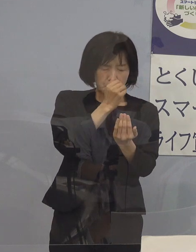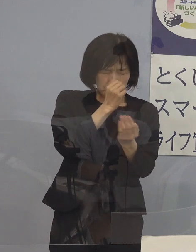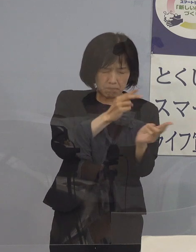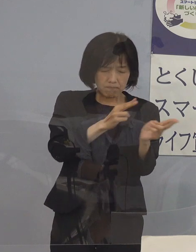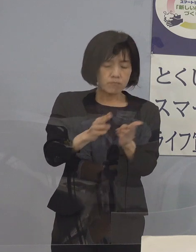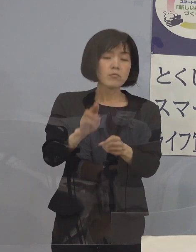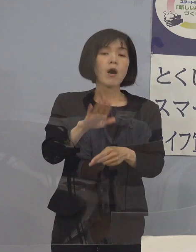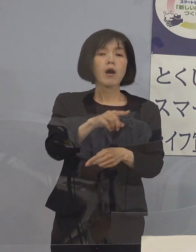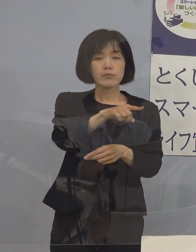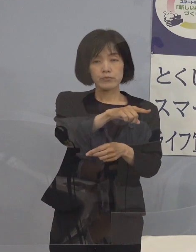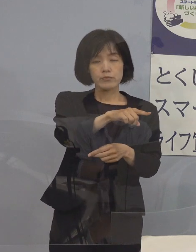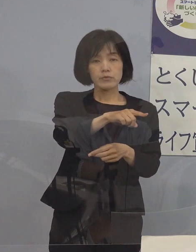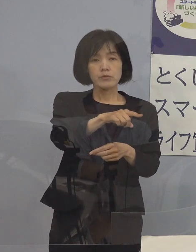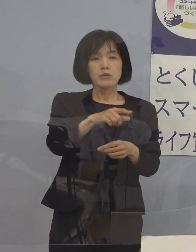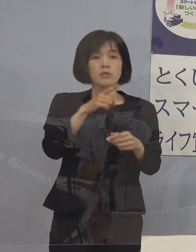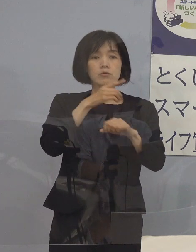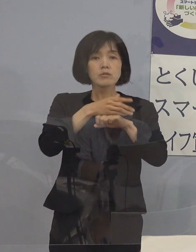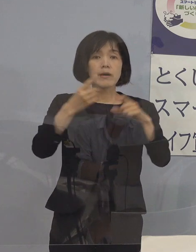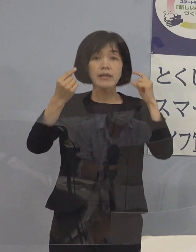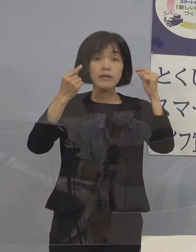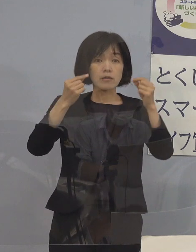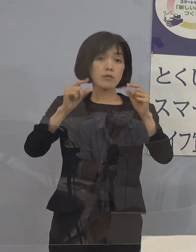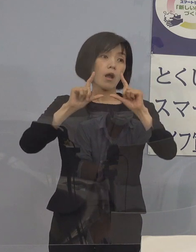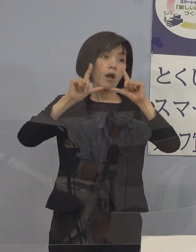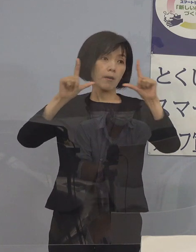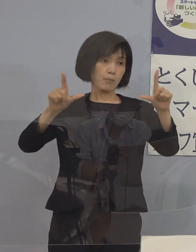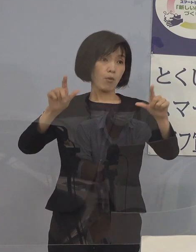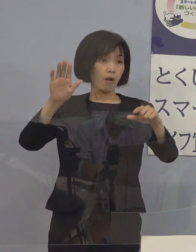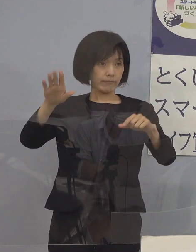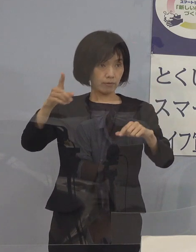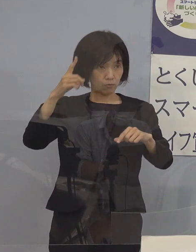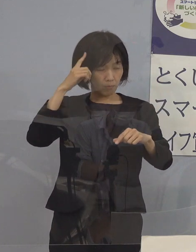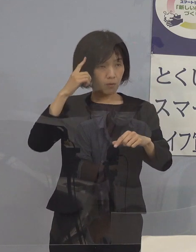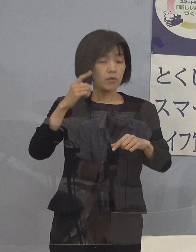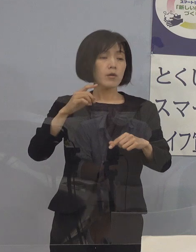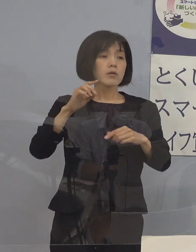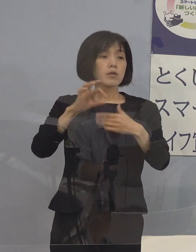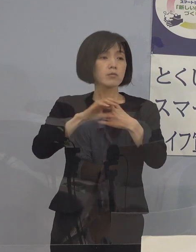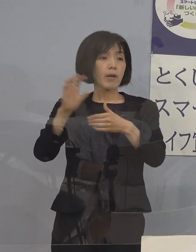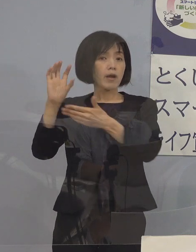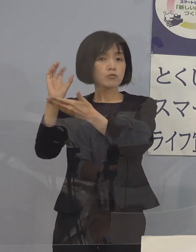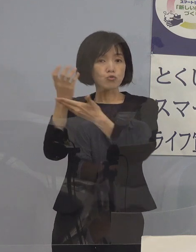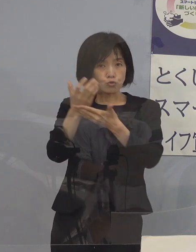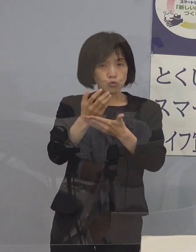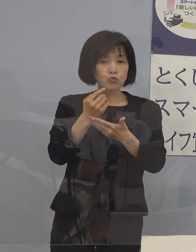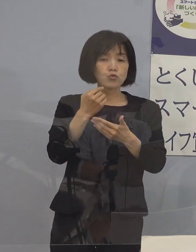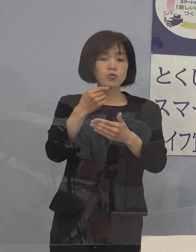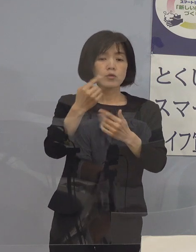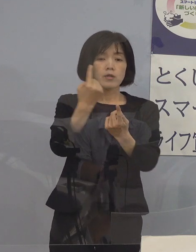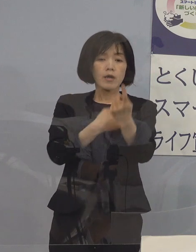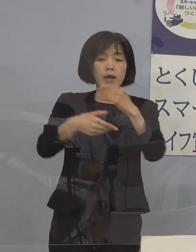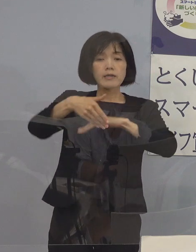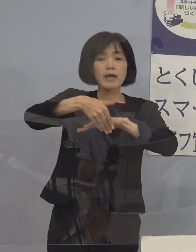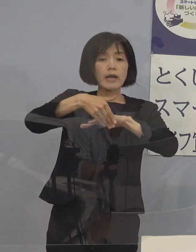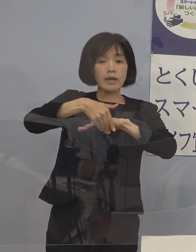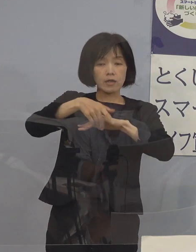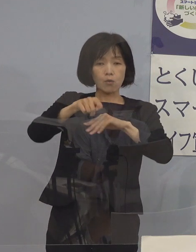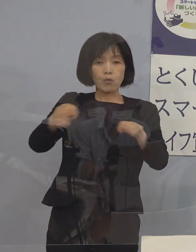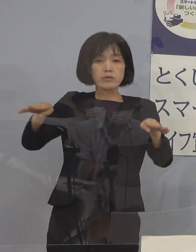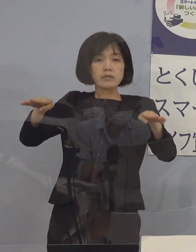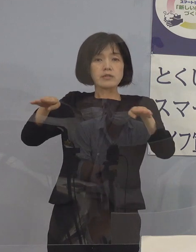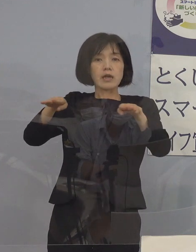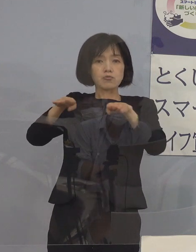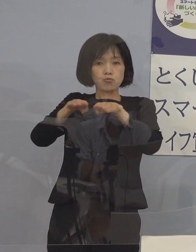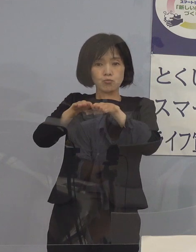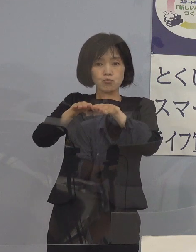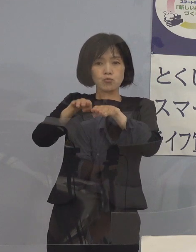。ということで徳島大学からも発表が出ていると思いますが、例えば救急外来、これらを止めるという